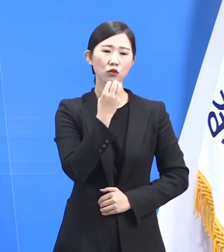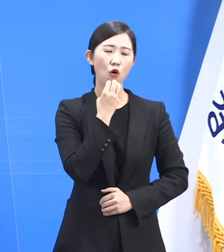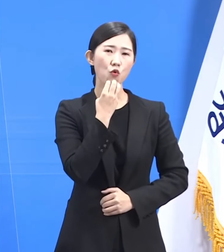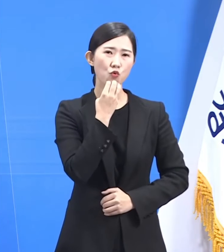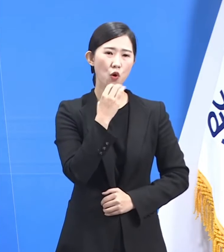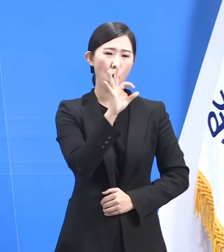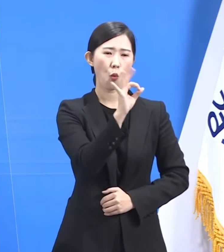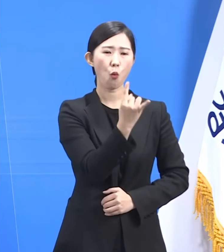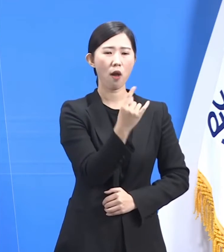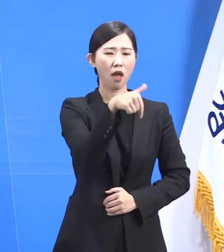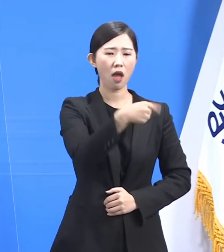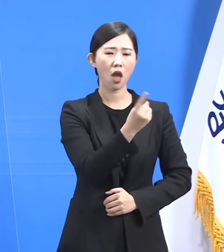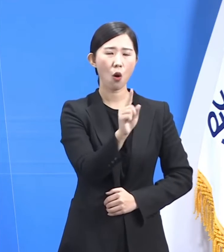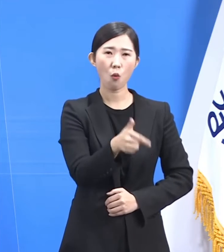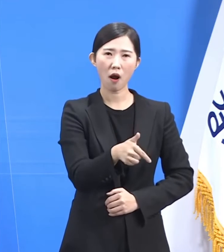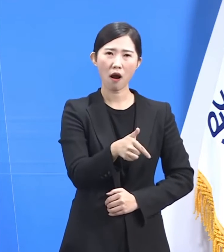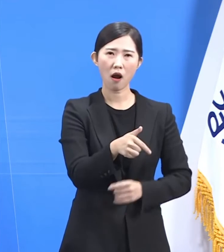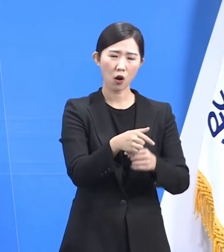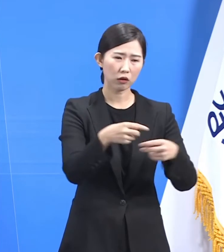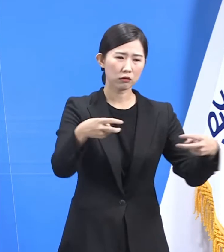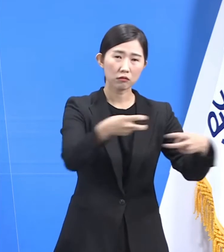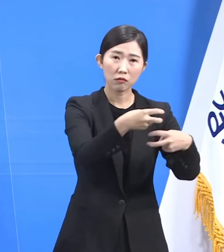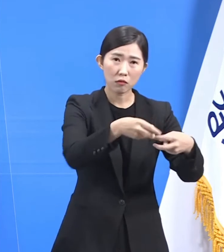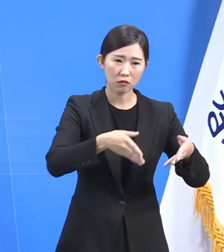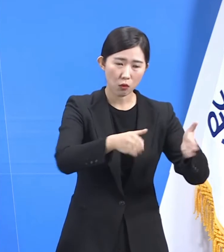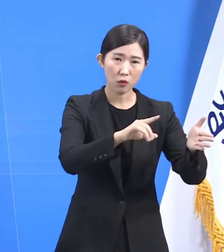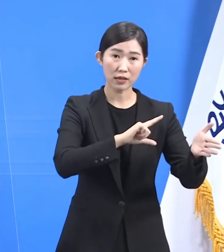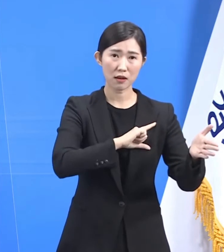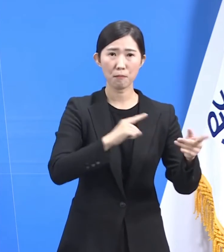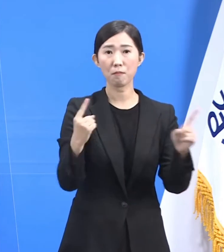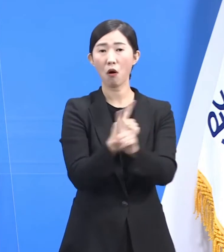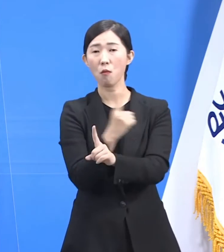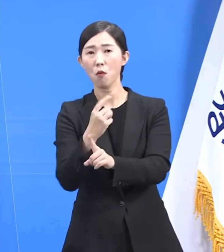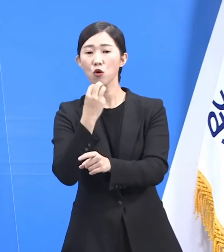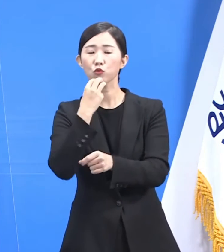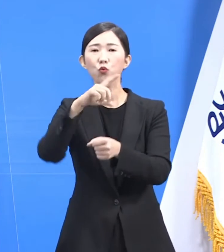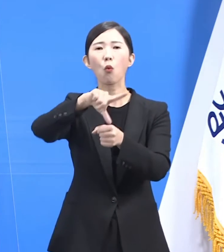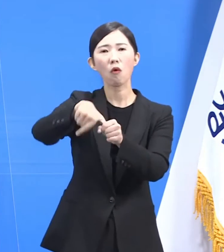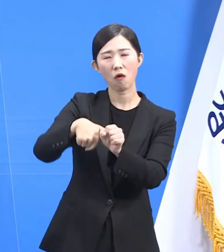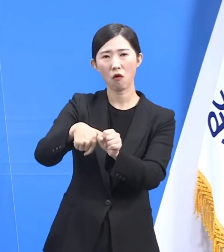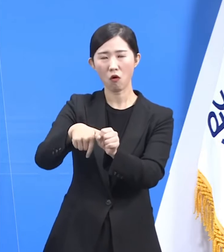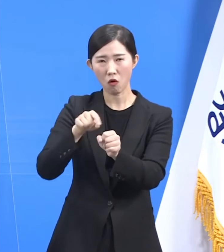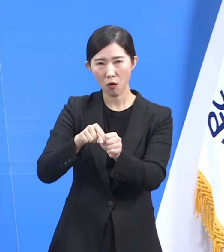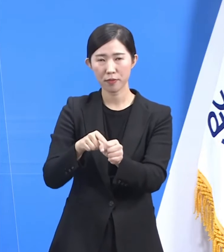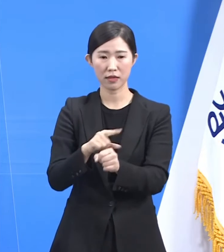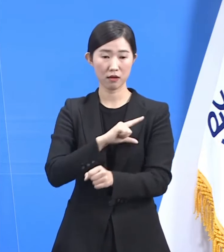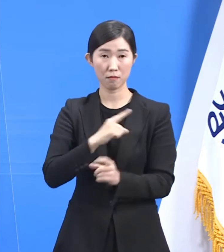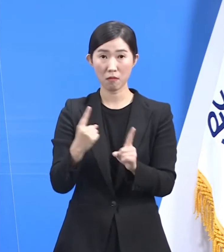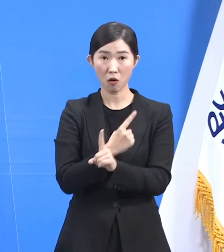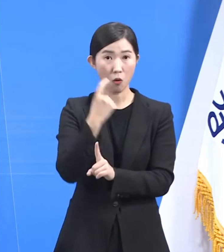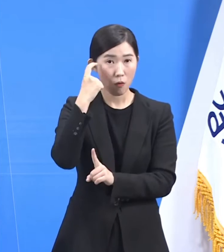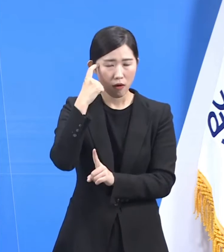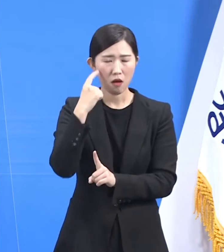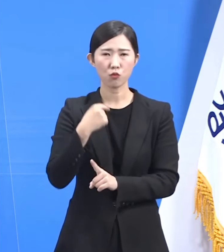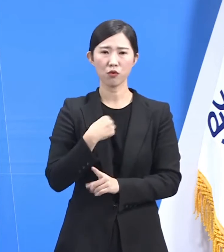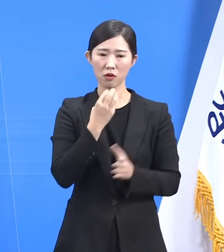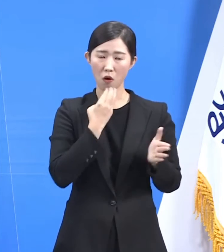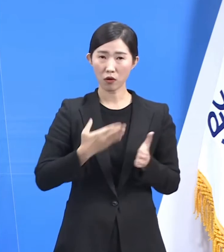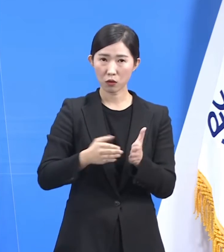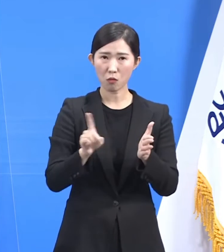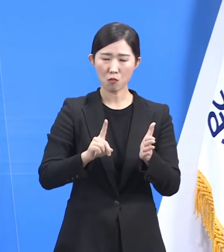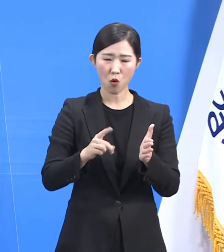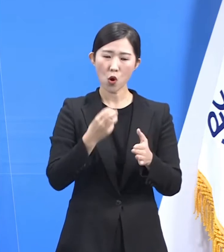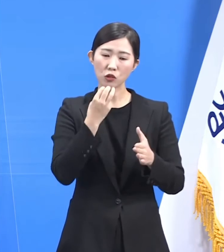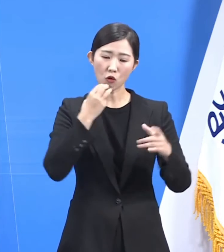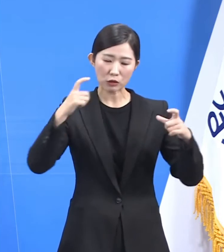순환고속도로로 바꾼 것은 경기도가 더 이상 서울의 변방, 외곽이 아니라 당당한 대한민국의